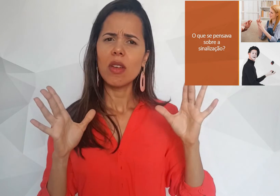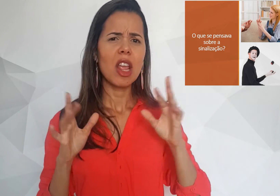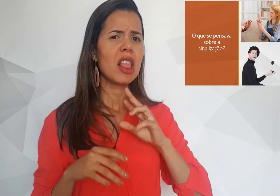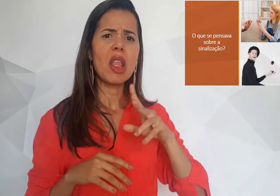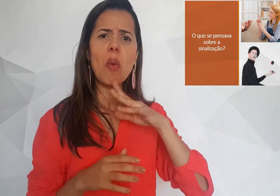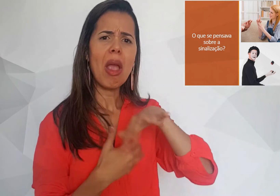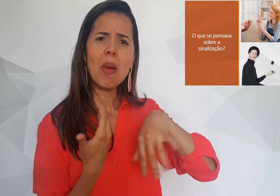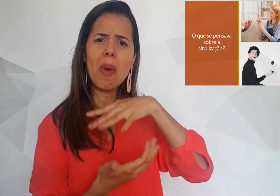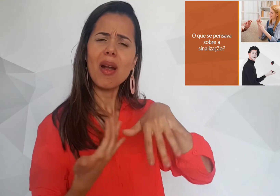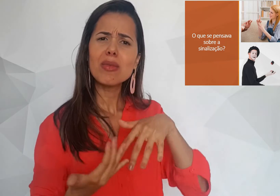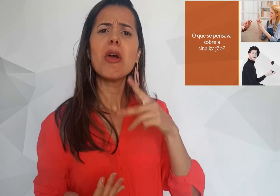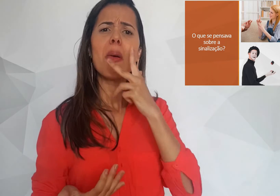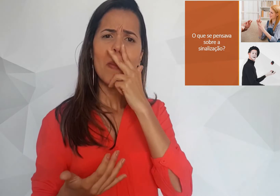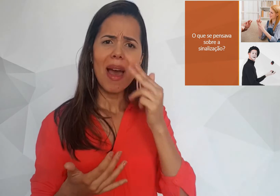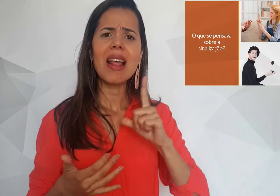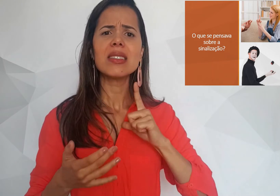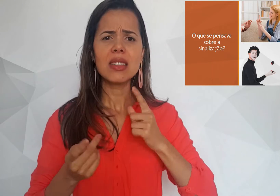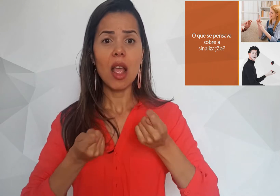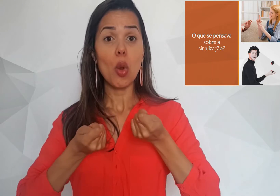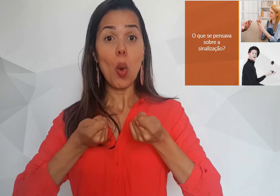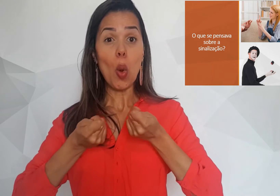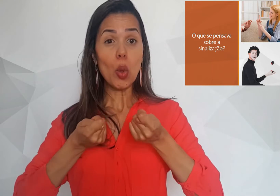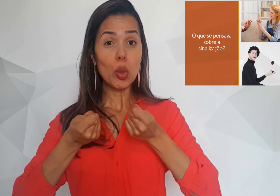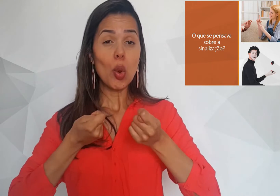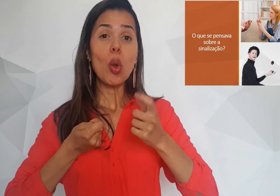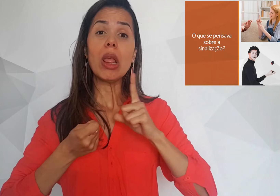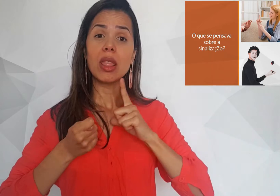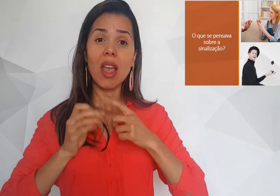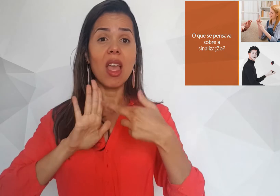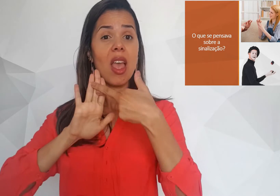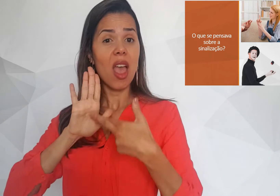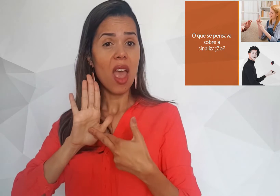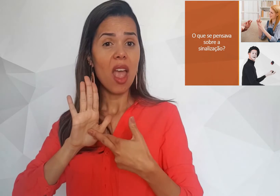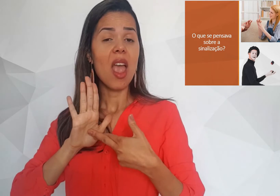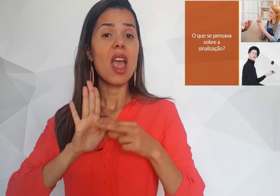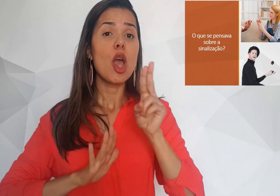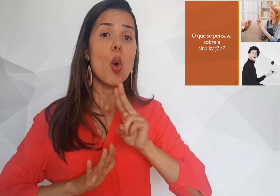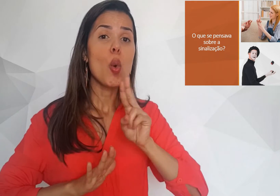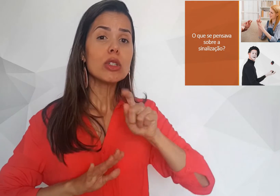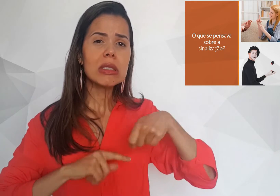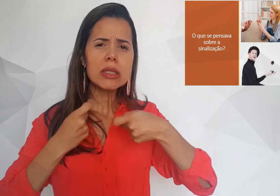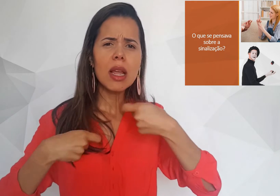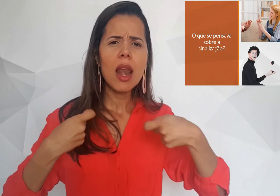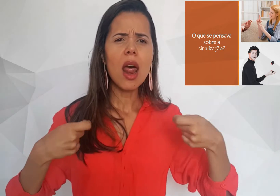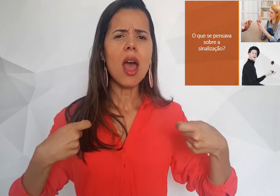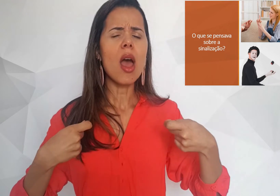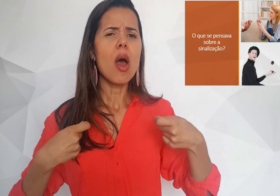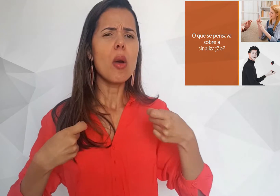aleatória, não era livre, não era desordenada. Pelo contrário, apresentava uma certa regularidade no uso dos sinais, um